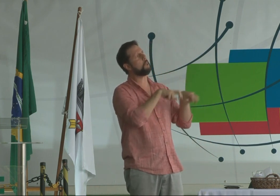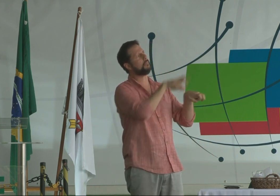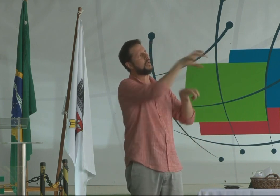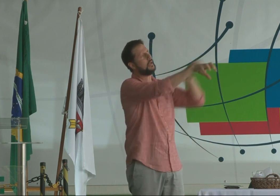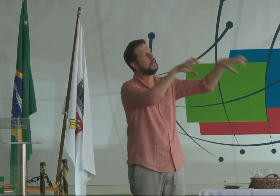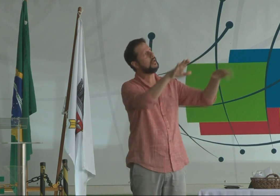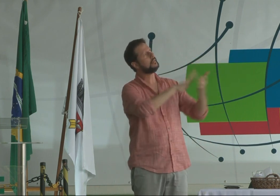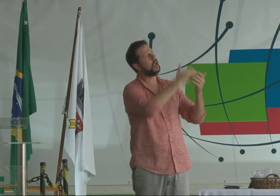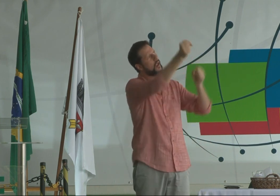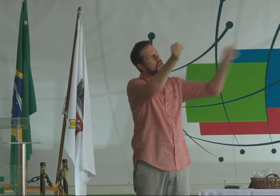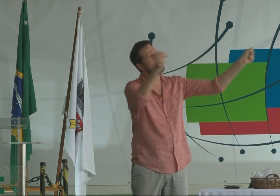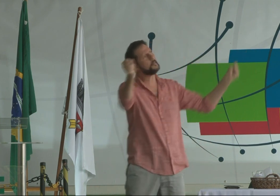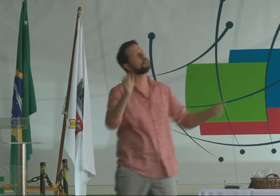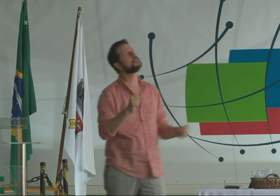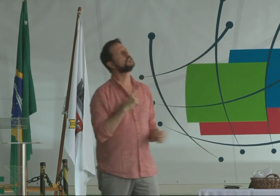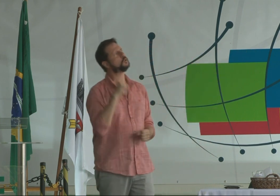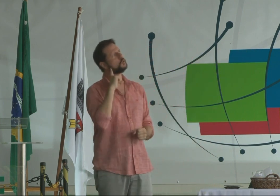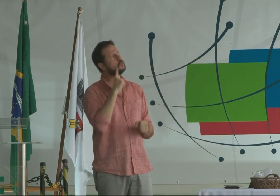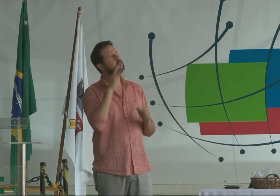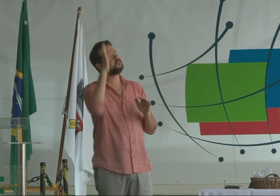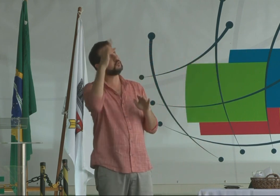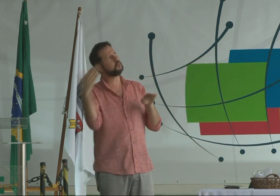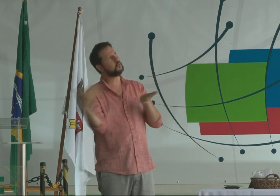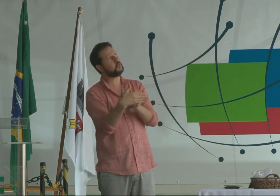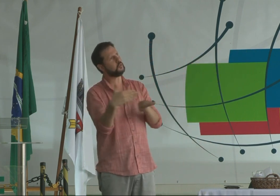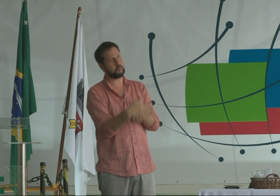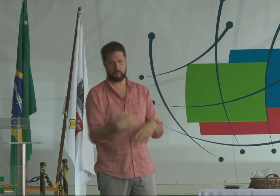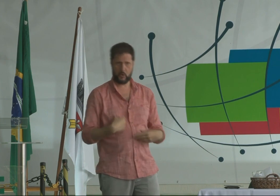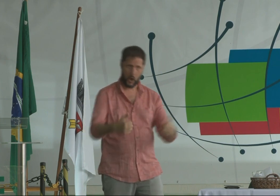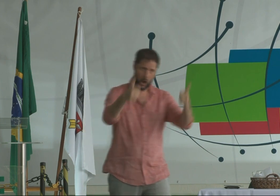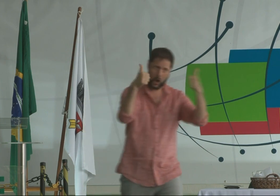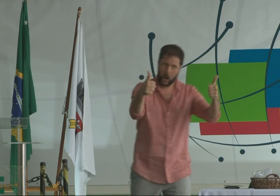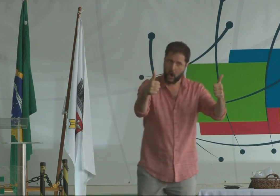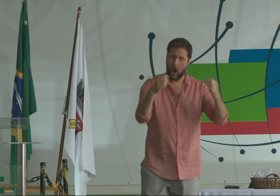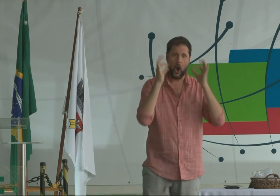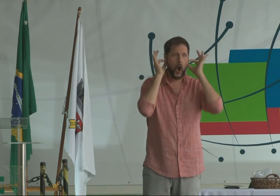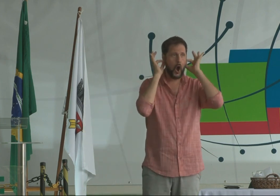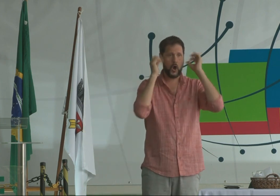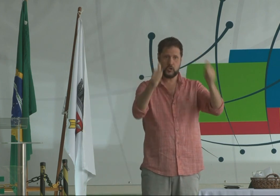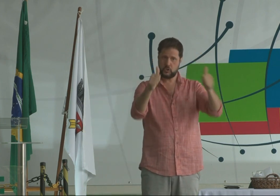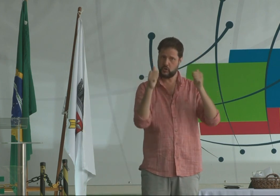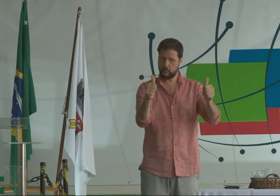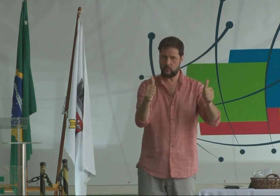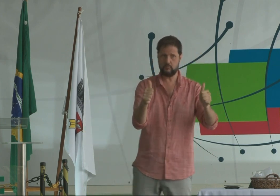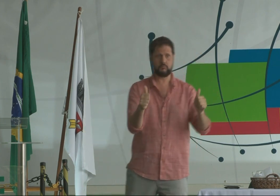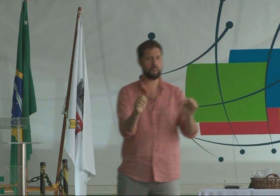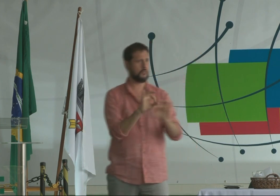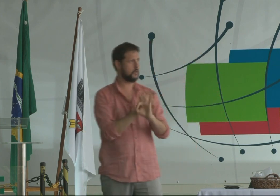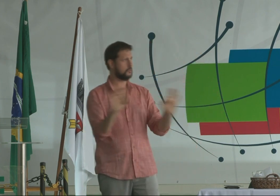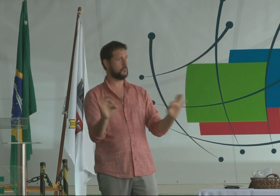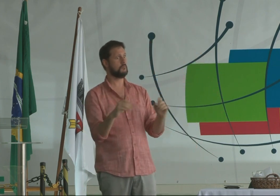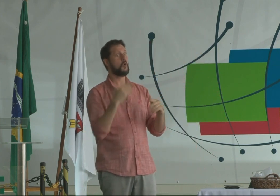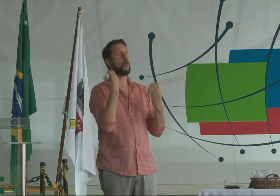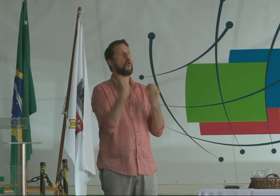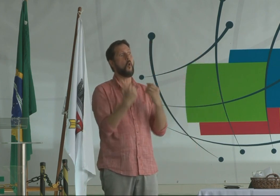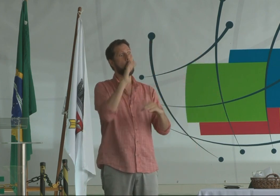Hoje, existem intérpretes em todos os campos. Então, para receber esse aluno, ok, ótimo. Ótimo, isso é ótimo.